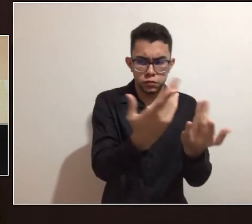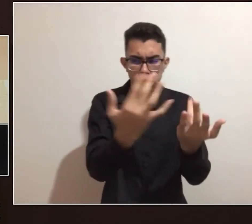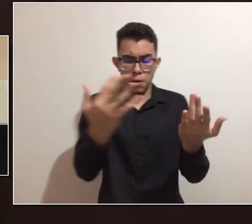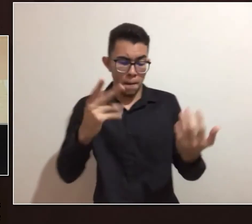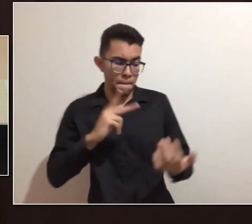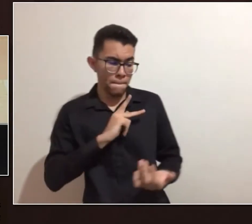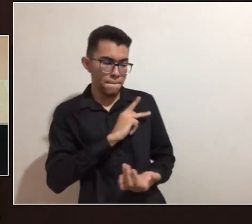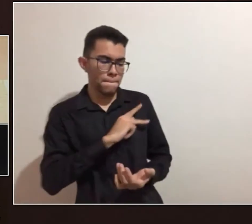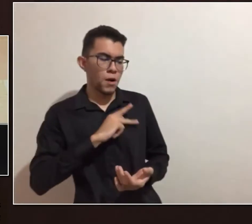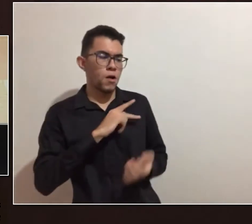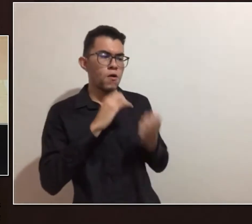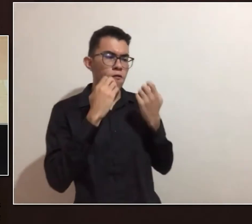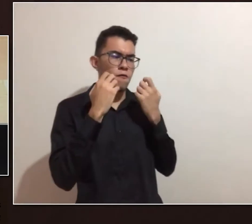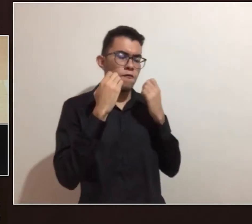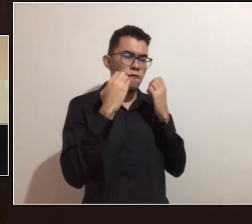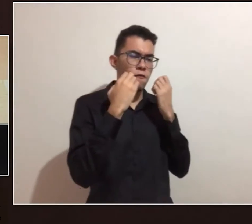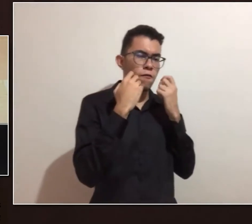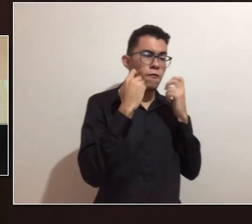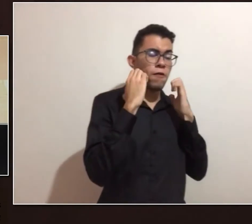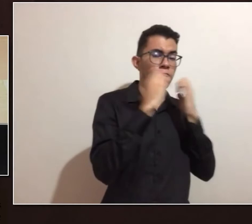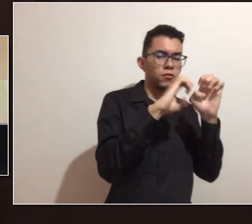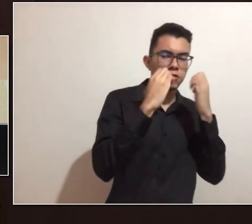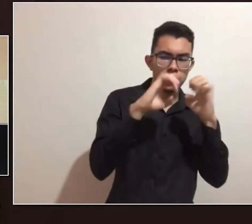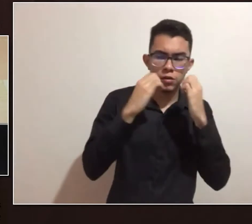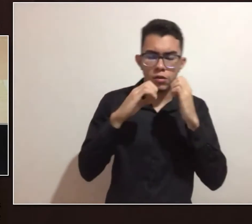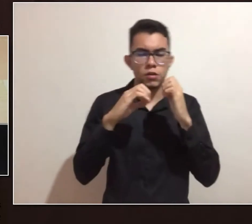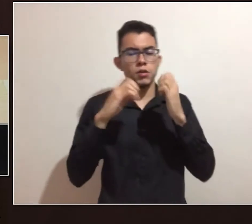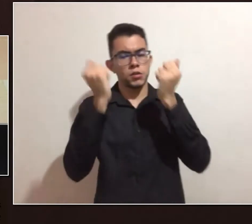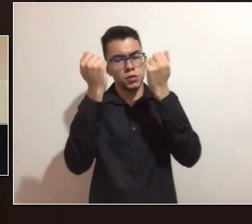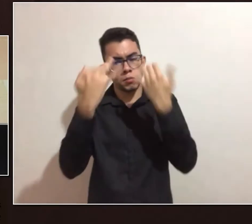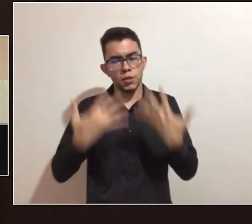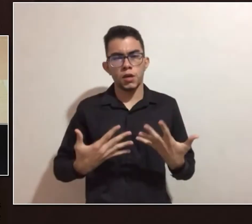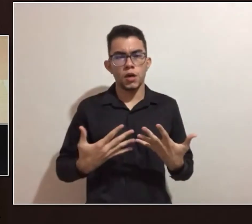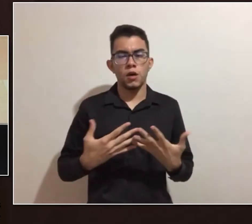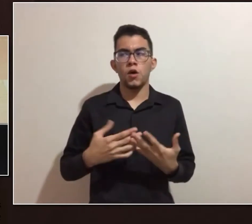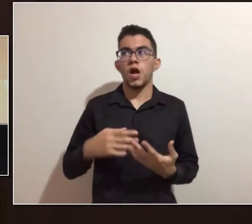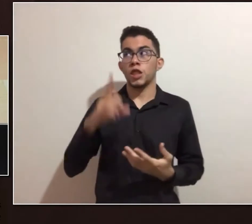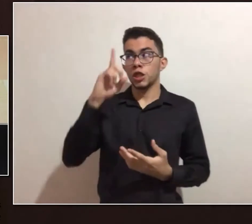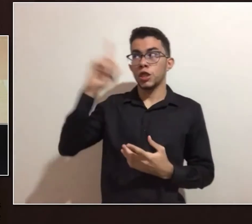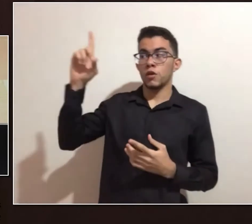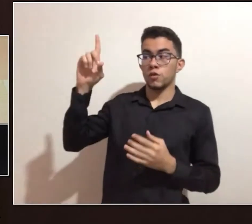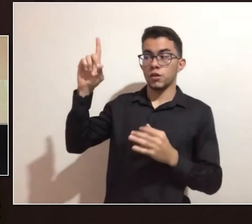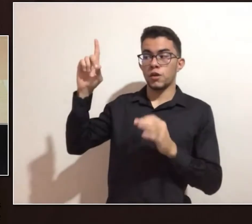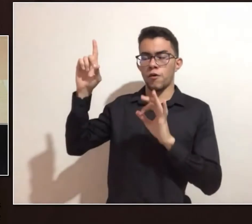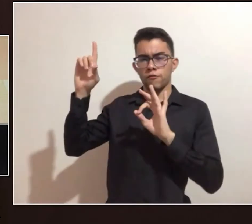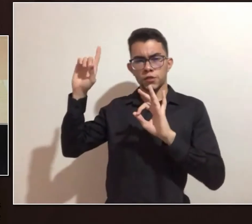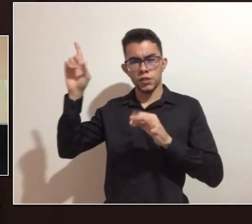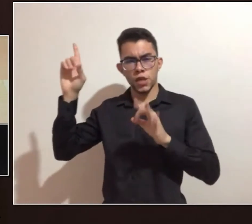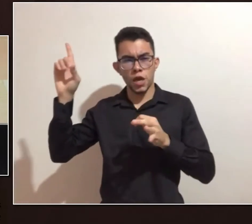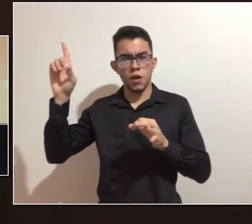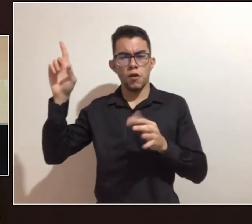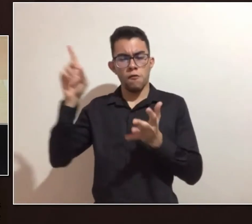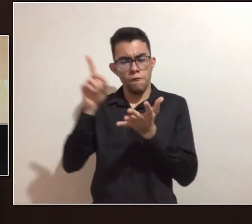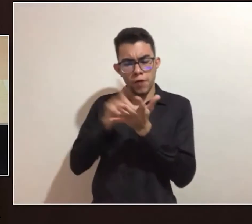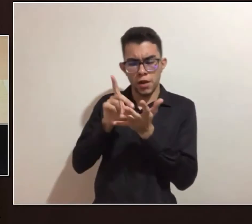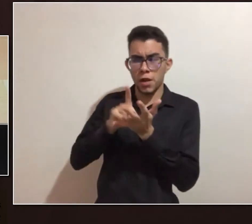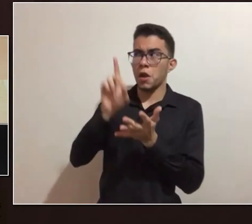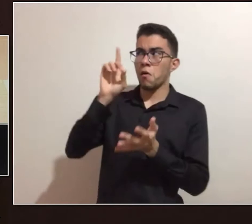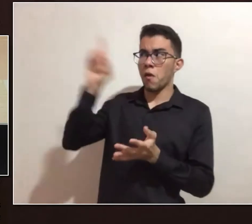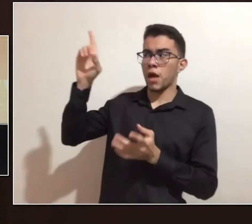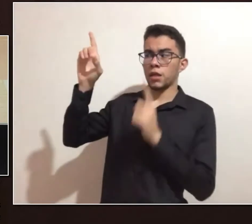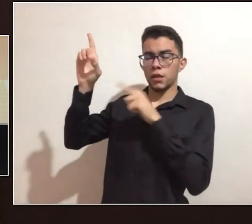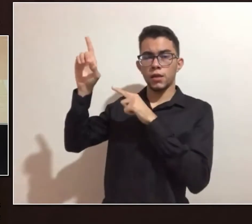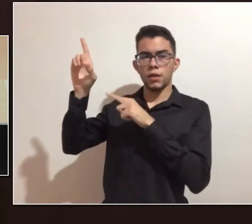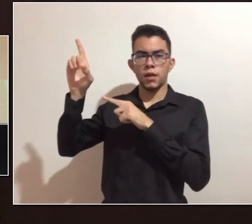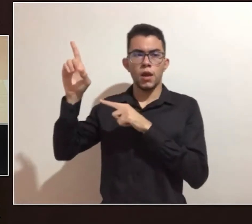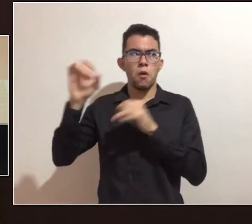não serem deuses os que são feitos por mãos humanas. Irmãos, o problema era esse,